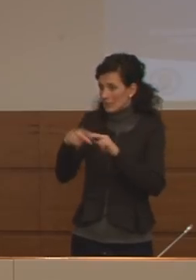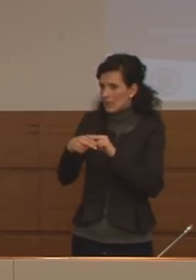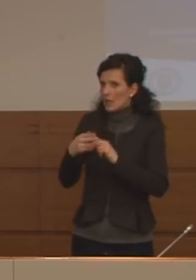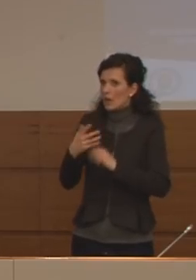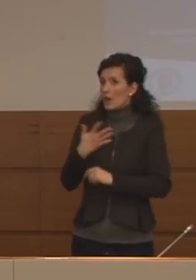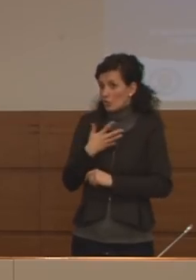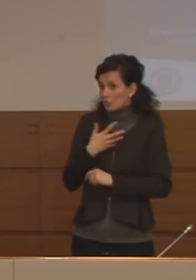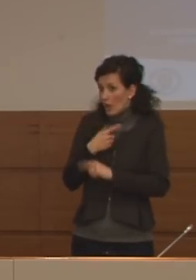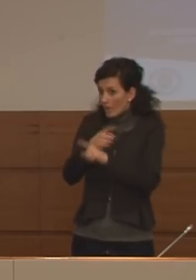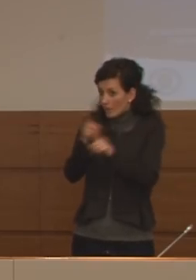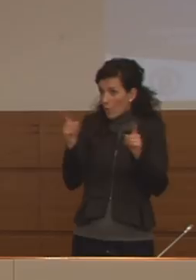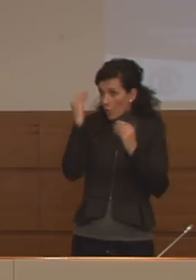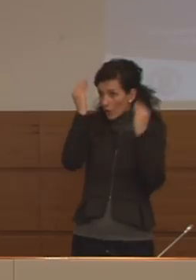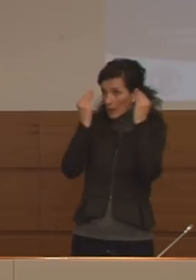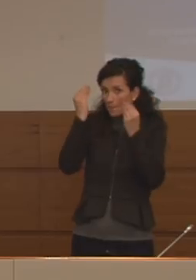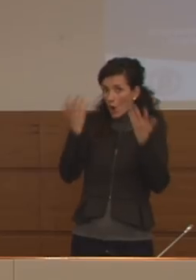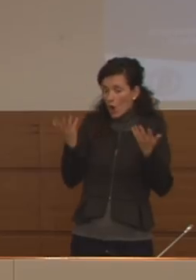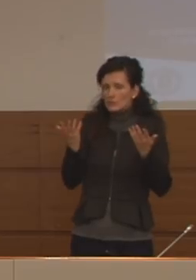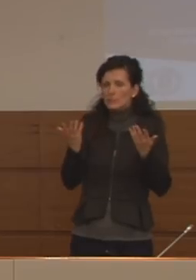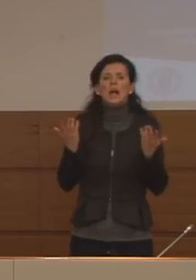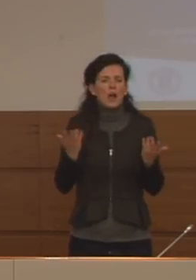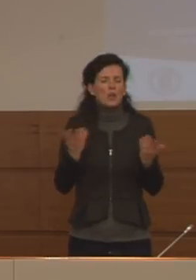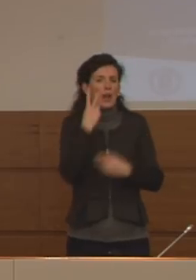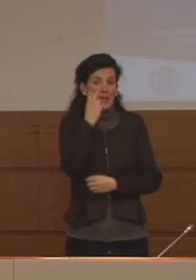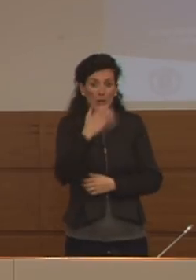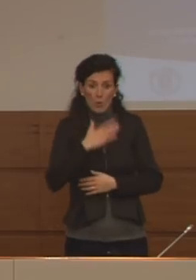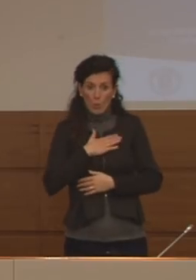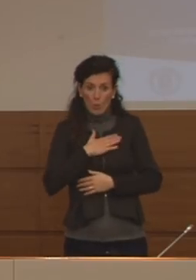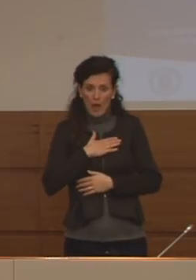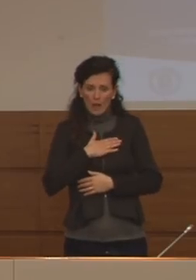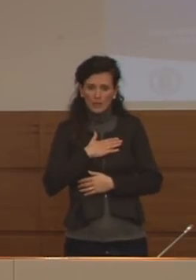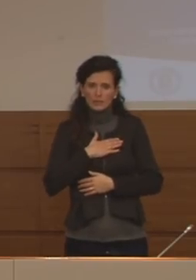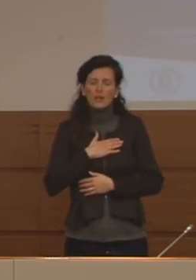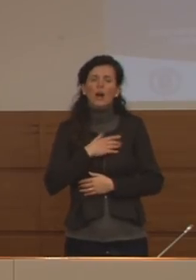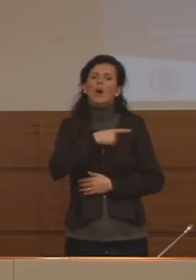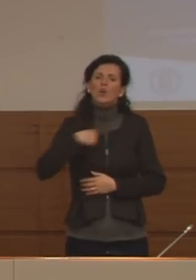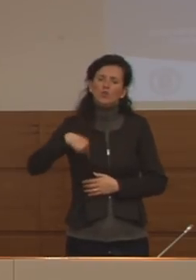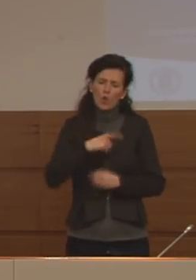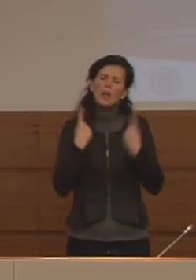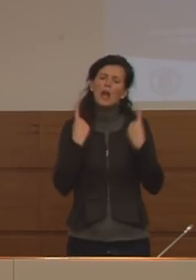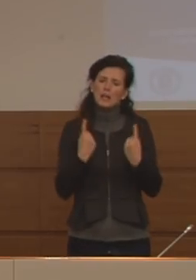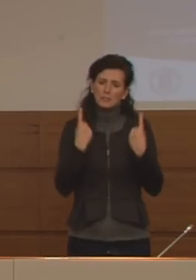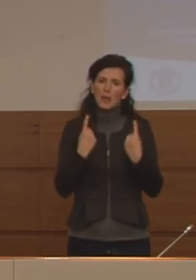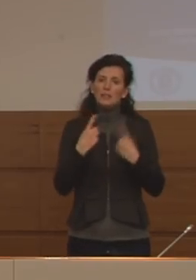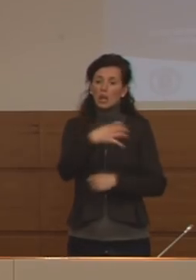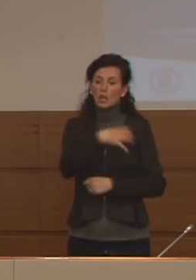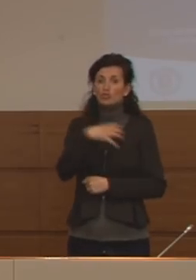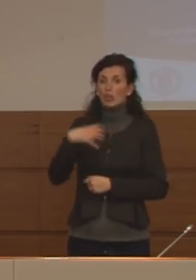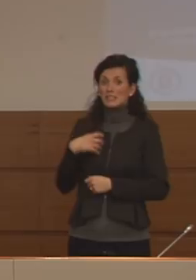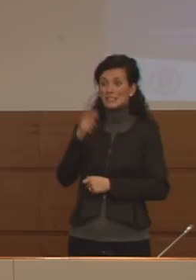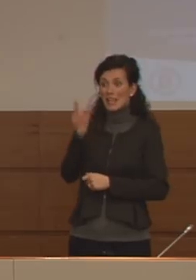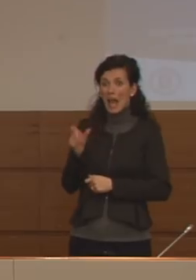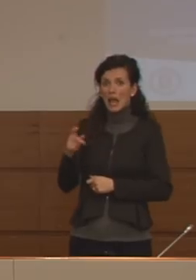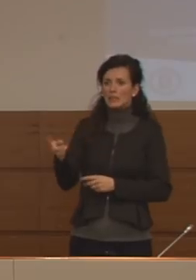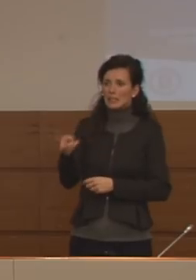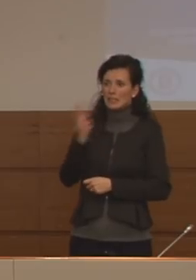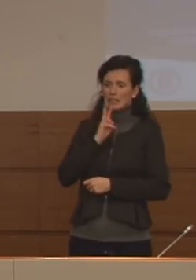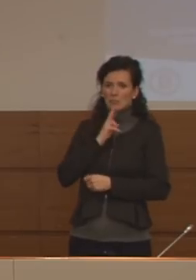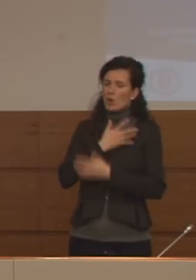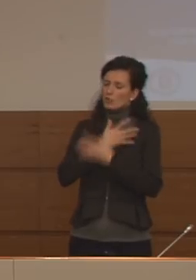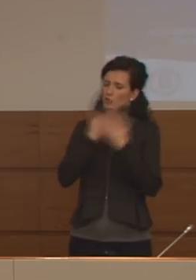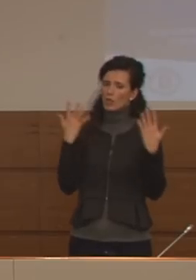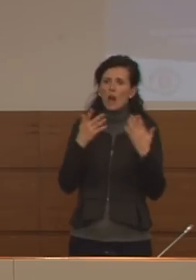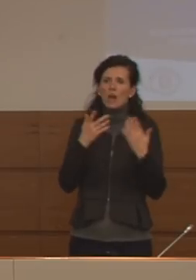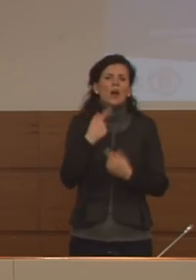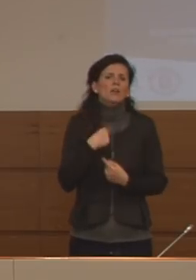una vostra allora per quello che riguarda noi ci attendiamo una risposta chiara da parte degli scienziati se vogliamo mettere in